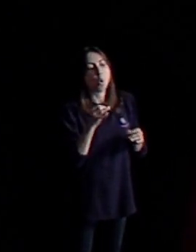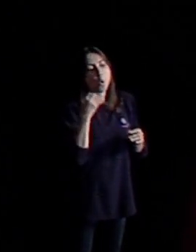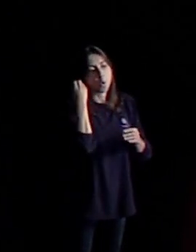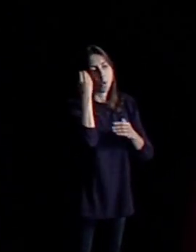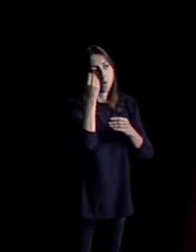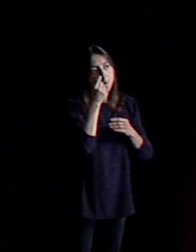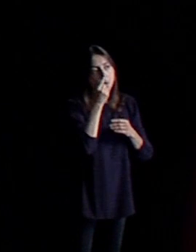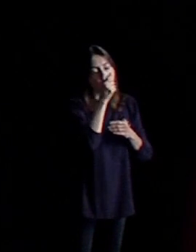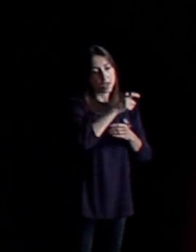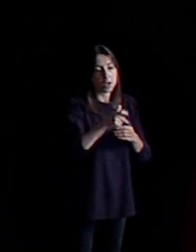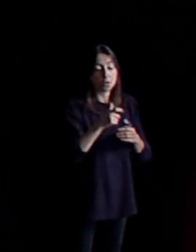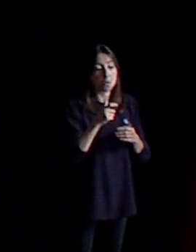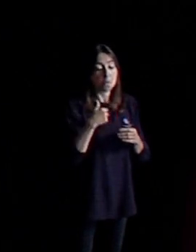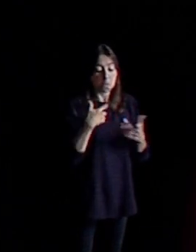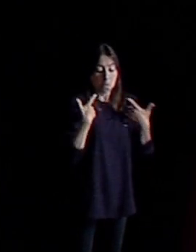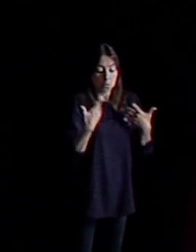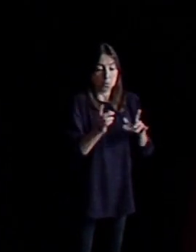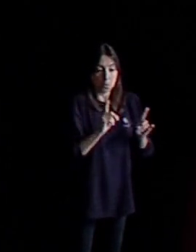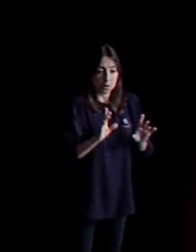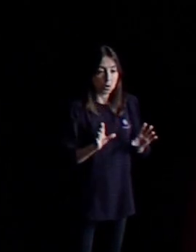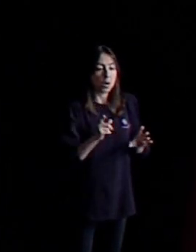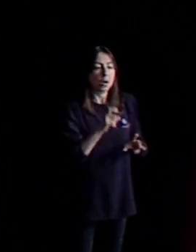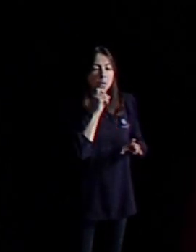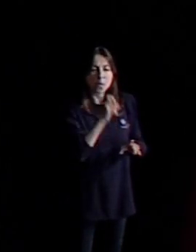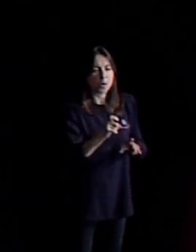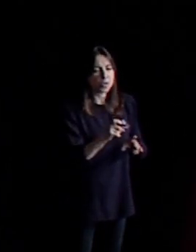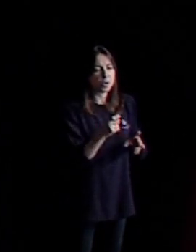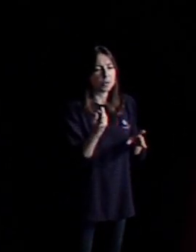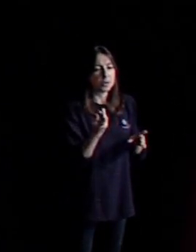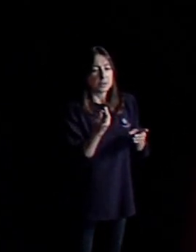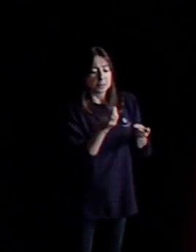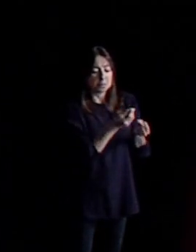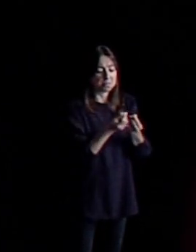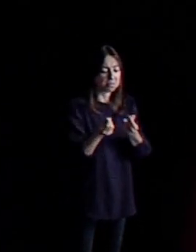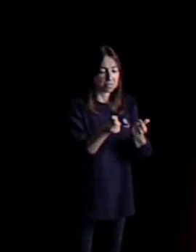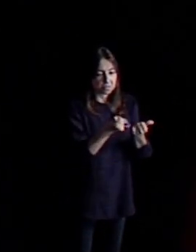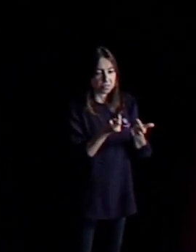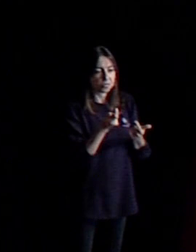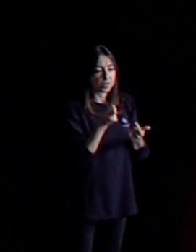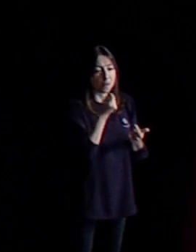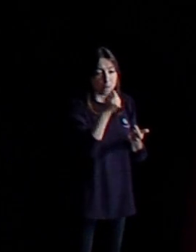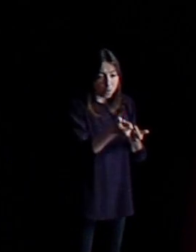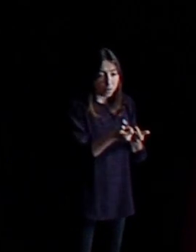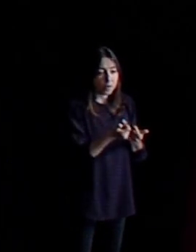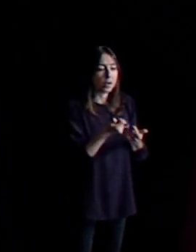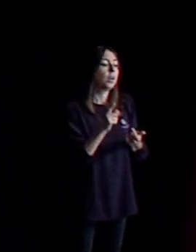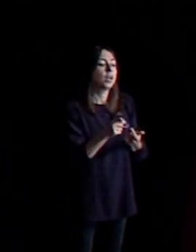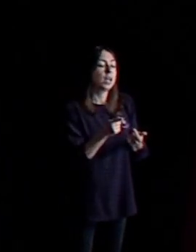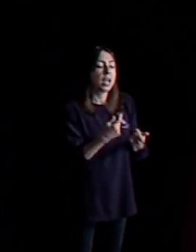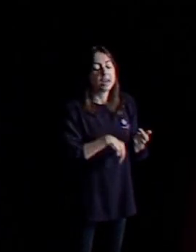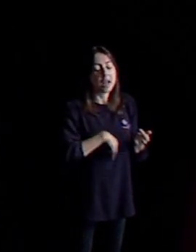ellos que puedan ser responsables. Es un odio muy superficial, Y desde luego generalmente